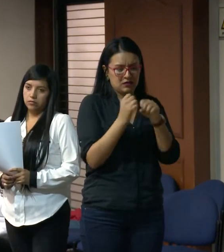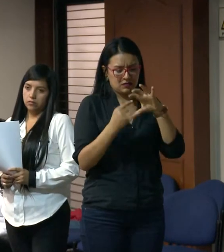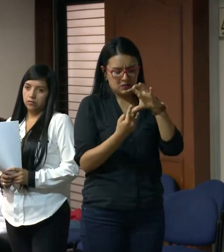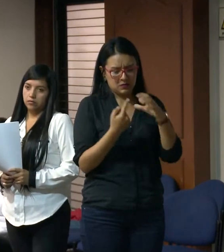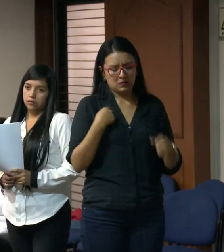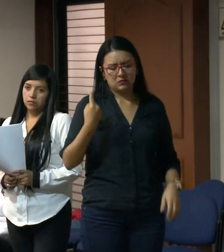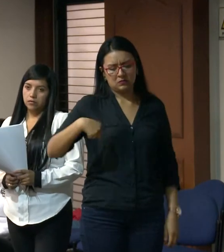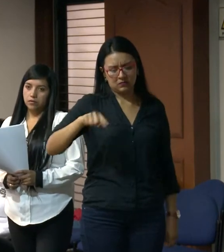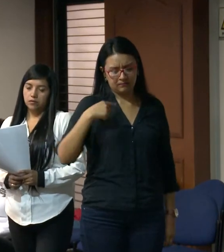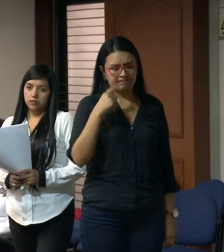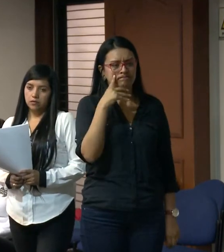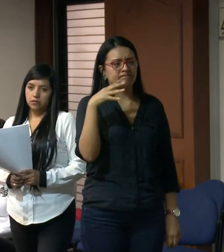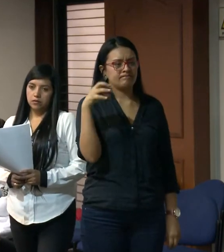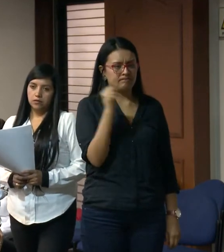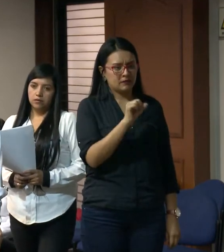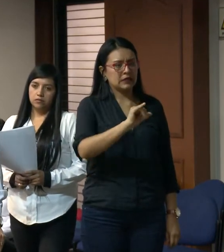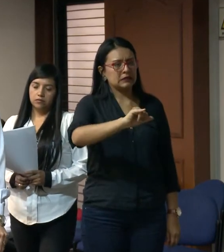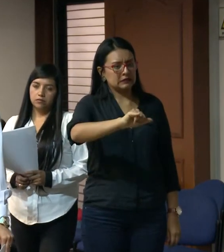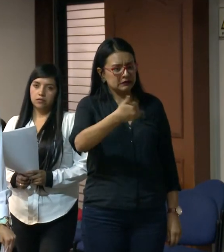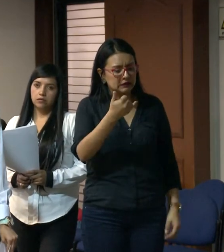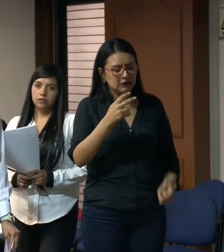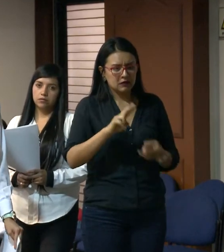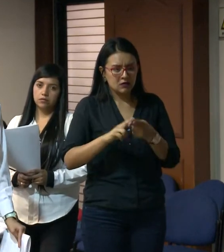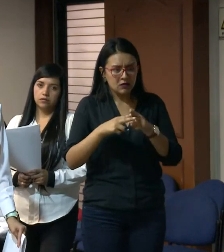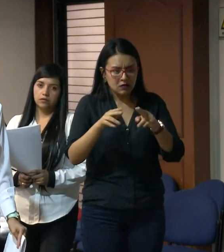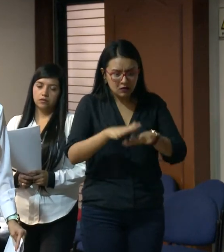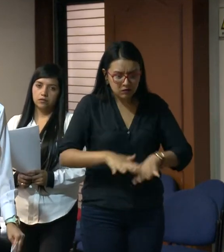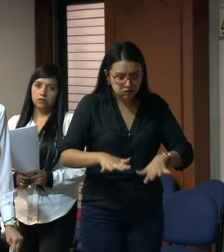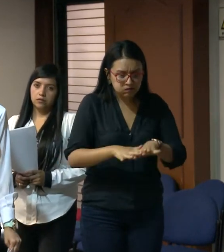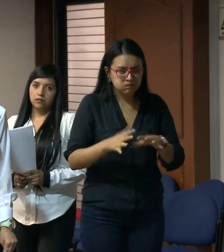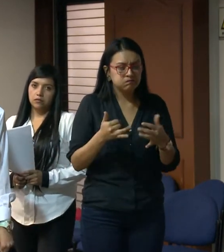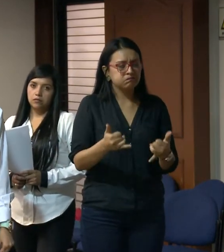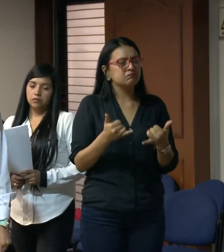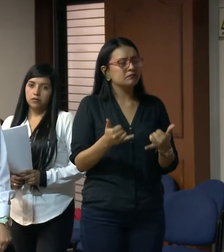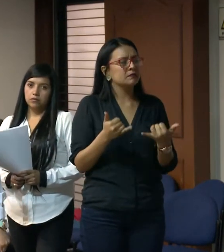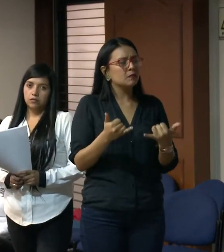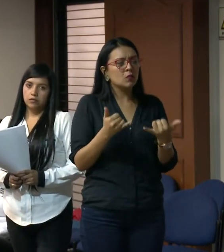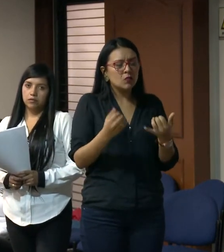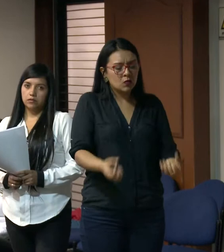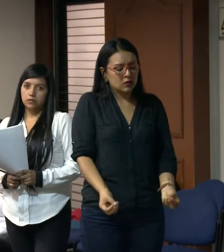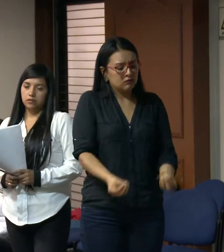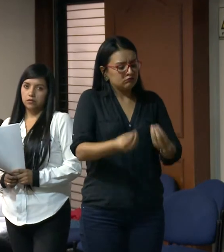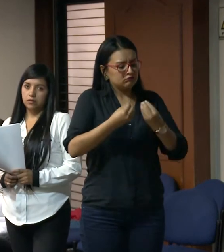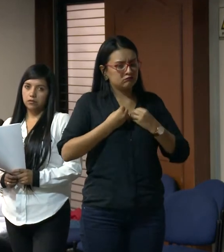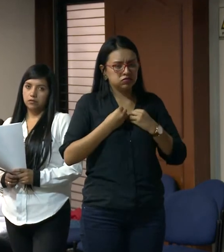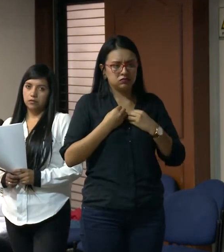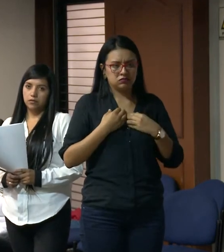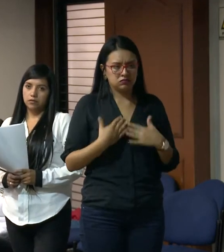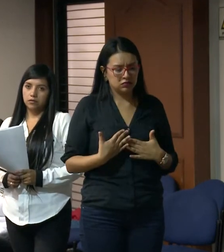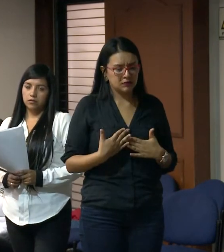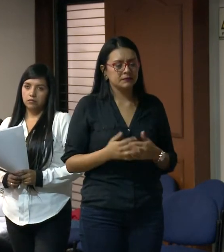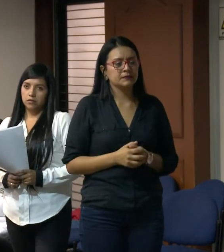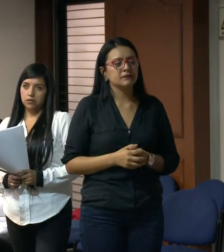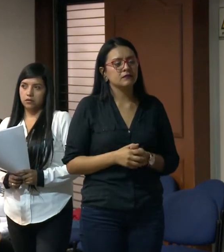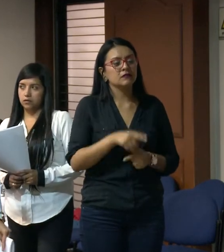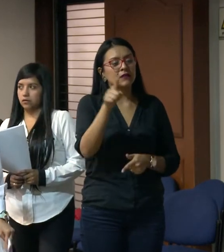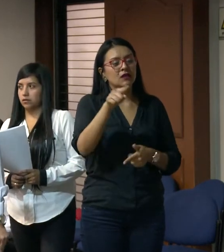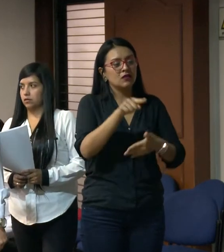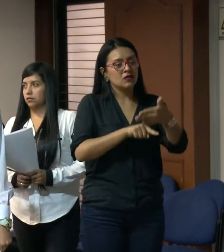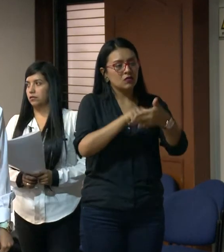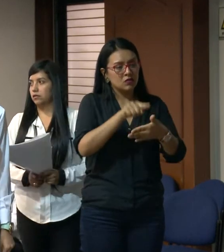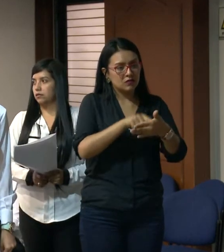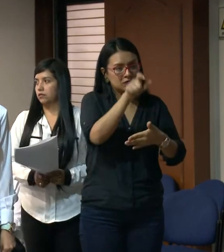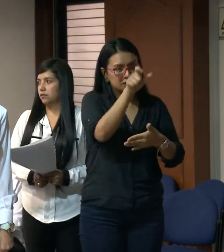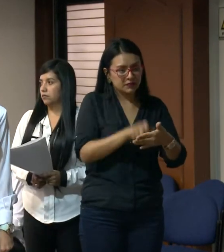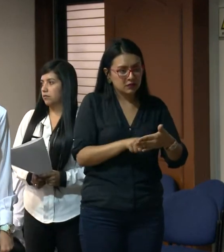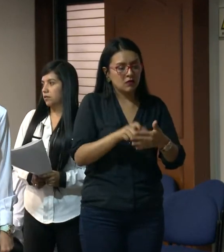dimos cuenta que a pesar de este escenario ser muy enriquecedor, los contratistas o los